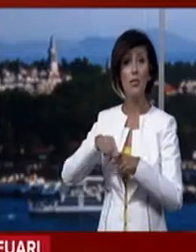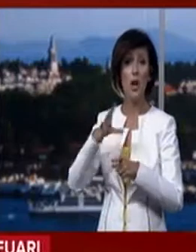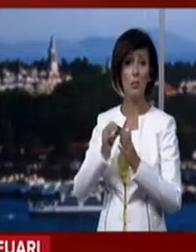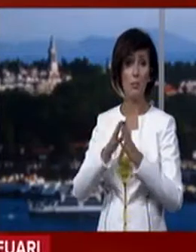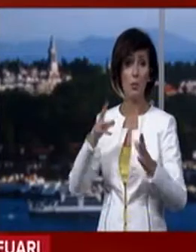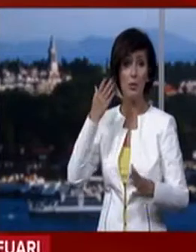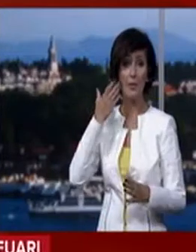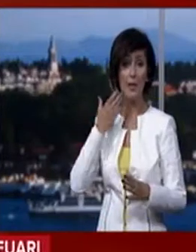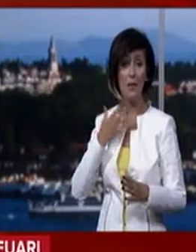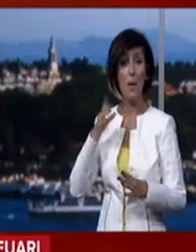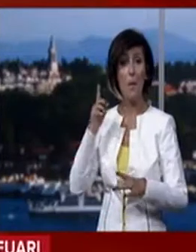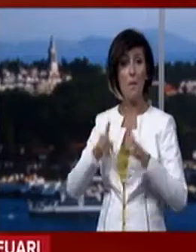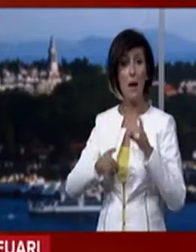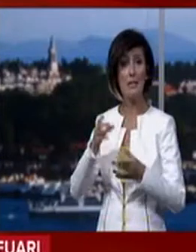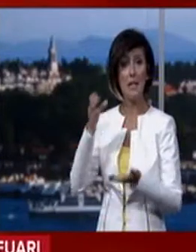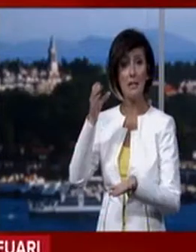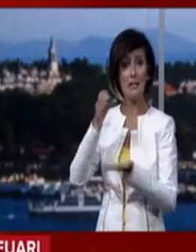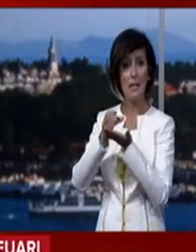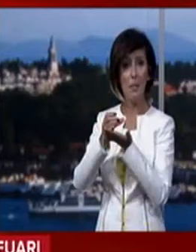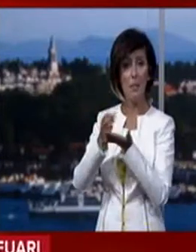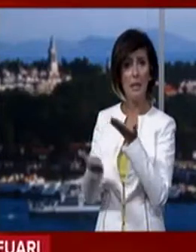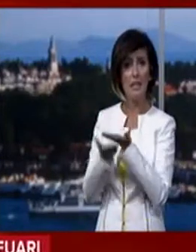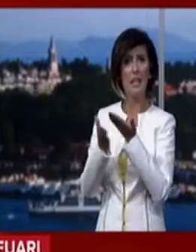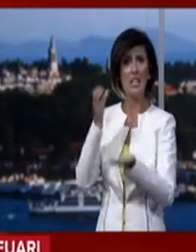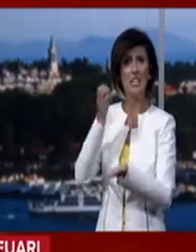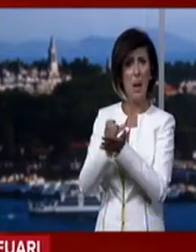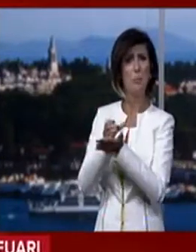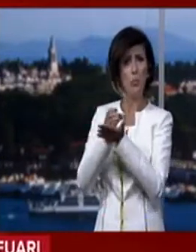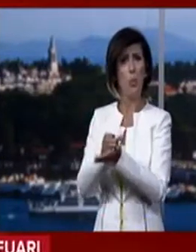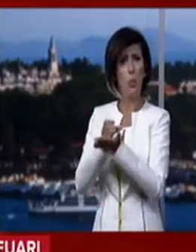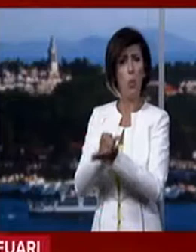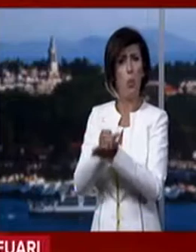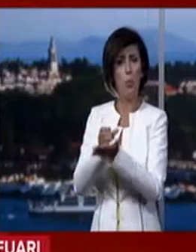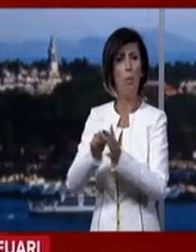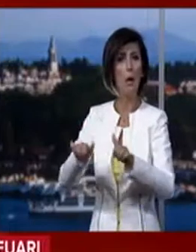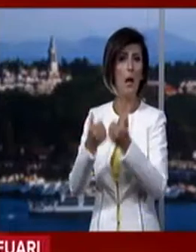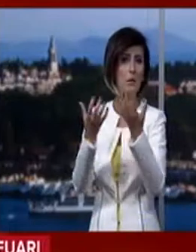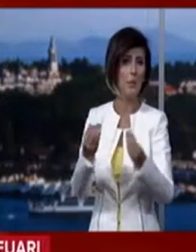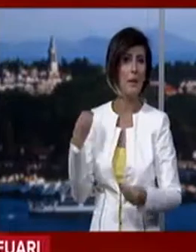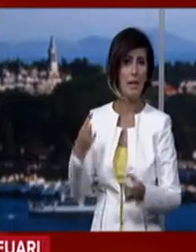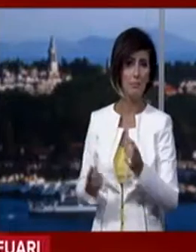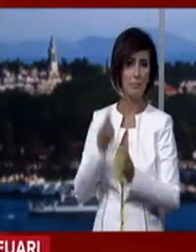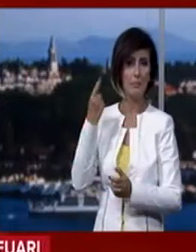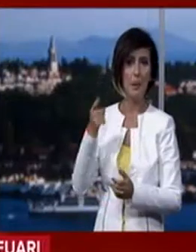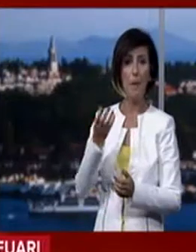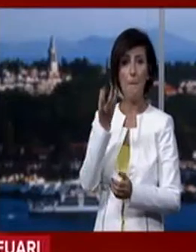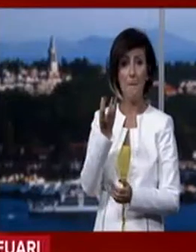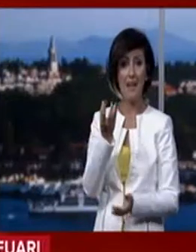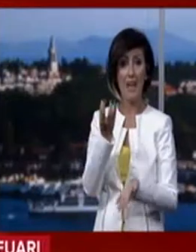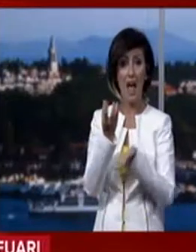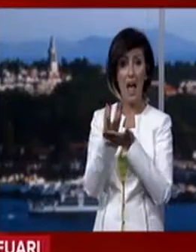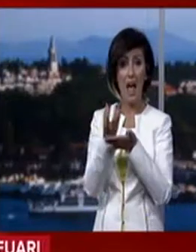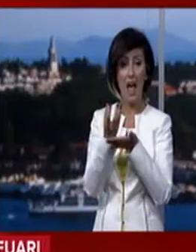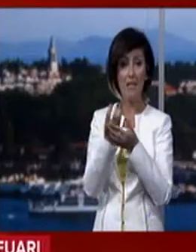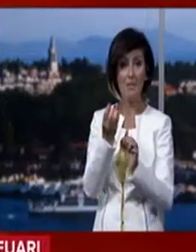Tam içecekken bazen tabak yapışı veriyor bardağa. Çay kazaları olabiliyor. Artık yeni bir teknoloji var. Bardakların altındaki yeni